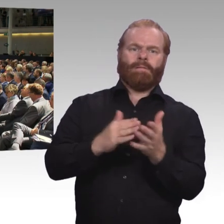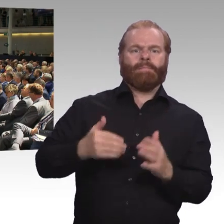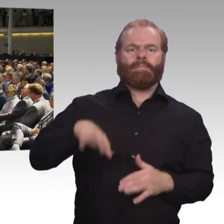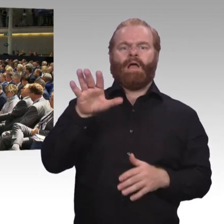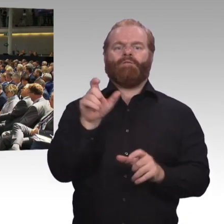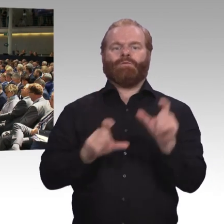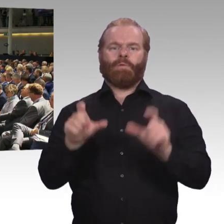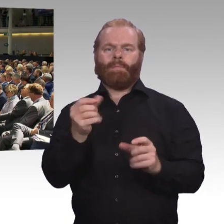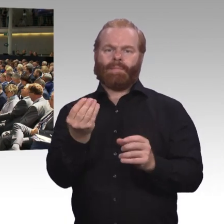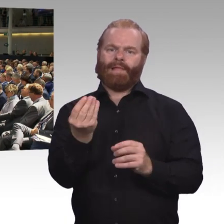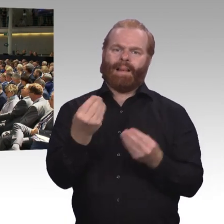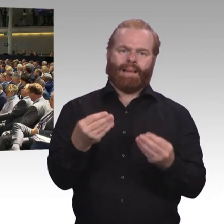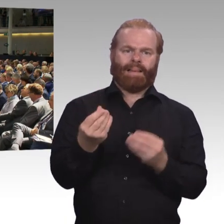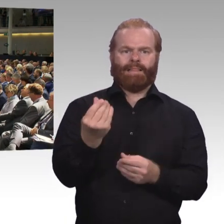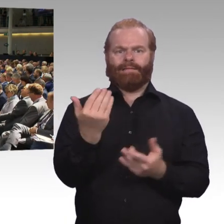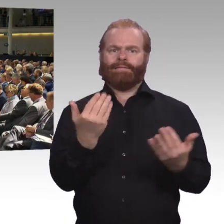dabei